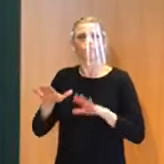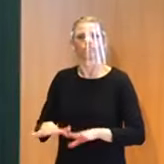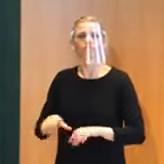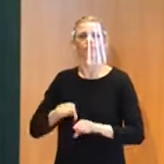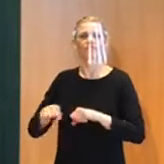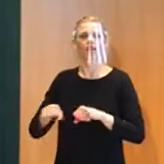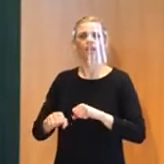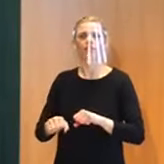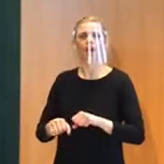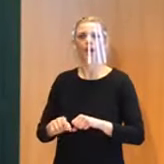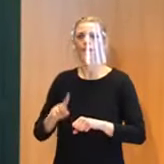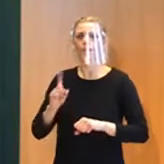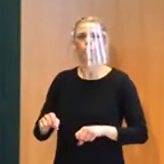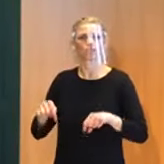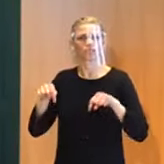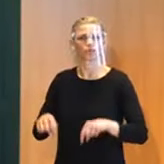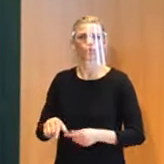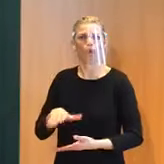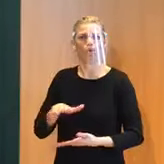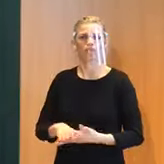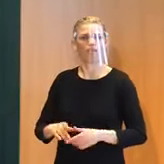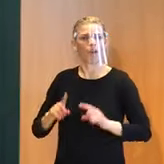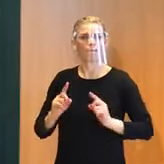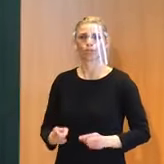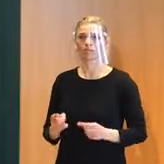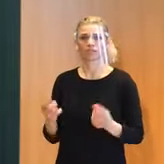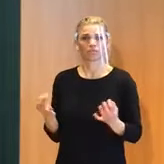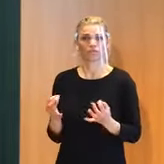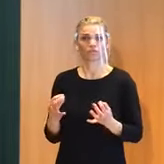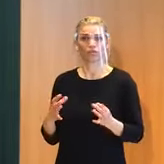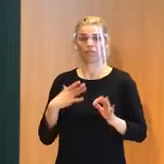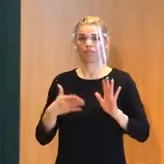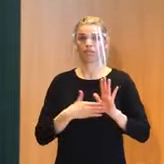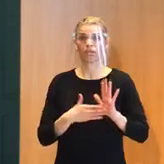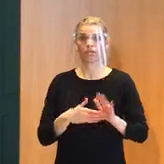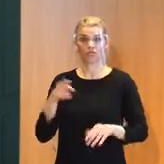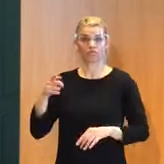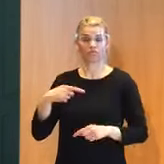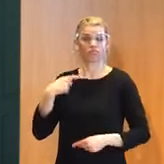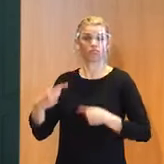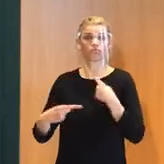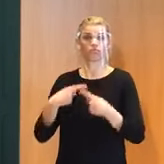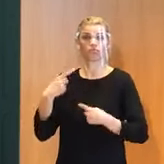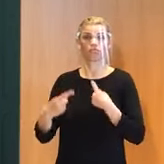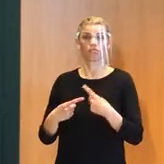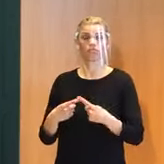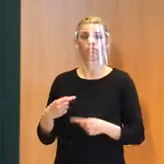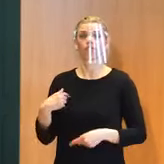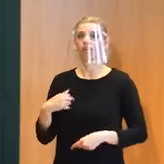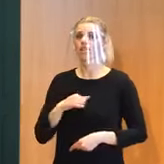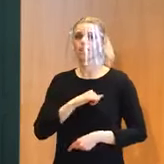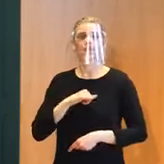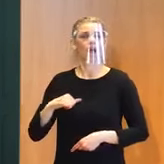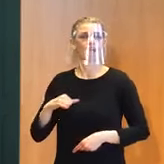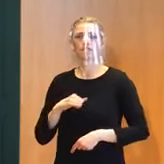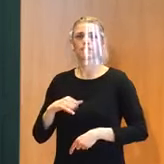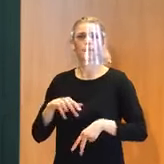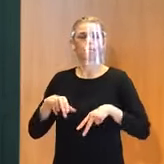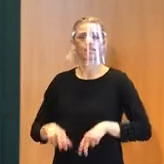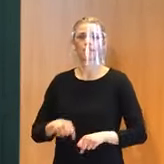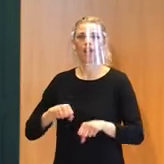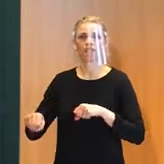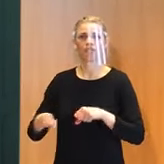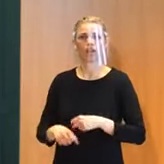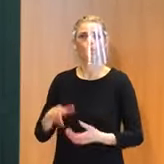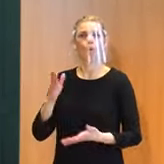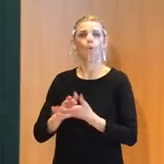stoj, čo stoj, musí byť vo vláde on, Igor Matovič, ktorý hovoril, ako veľmi nechce byť premiérom, ako už